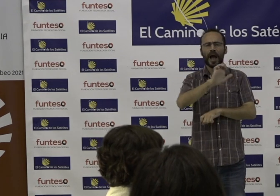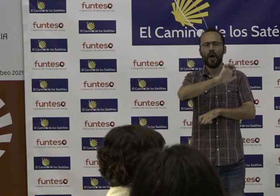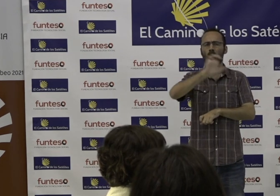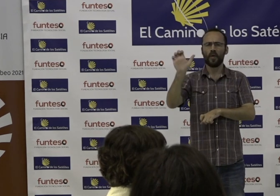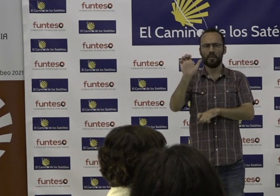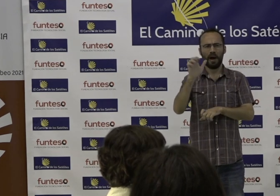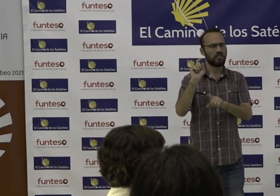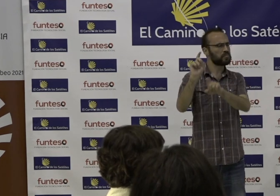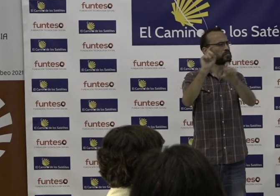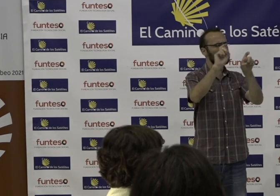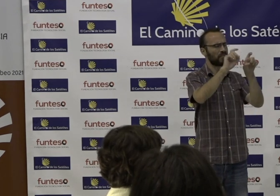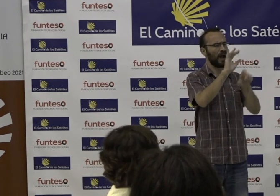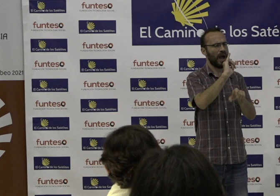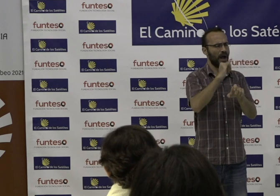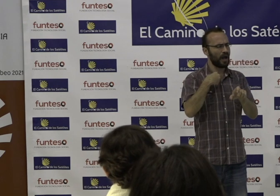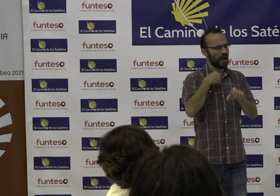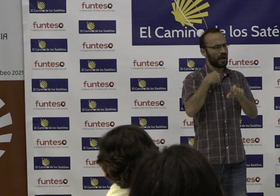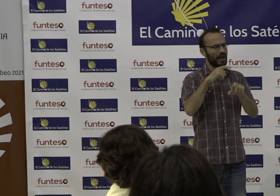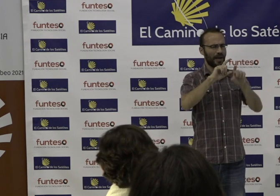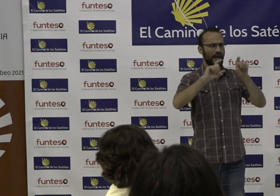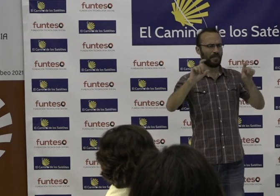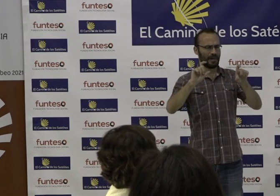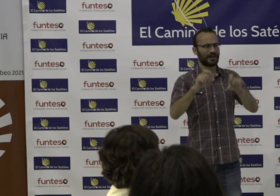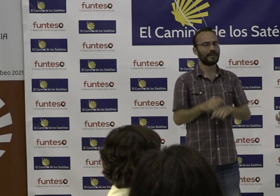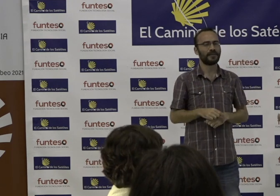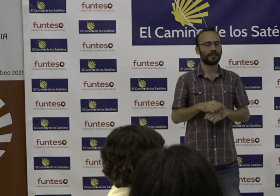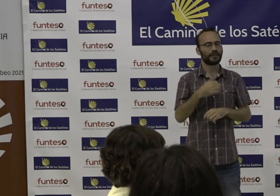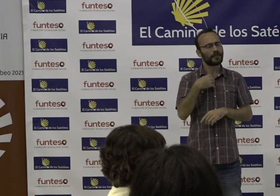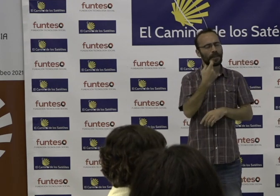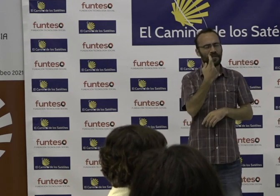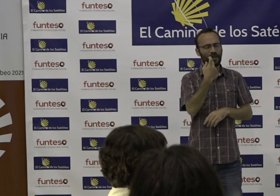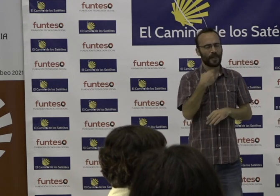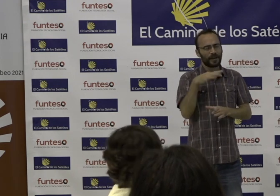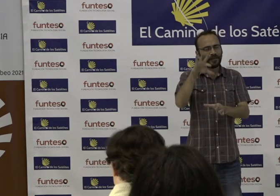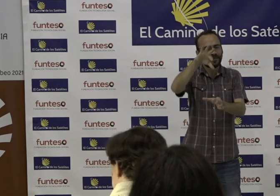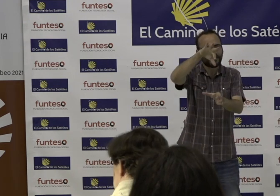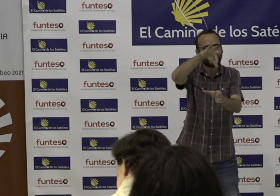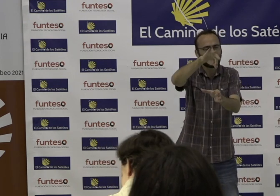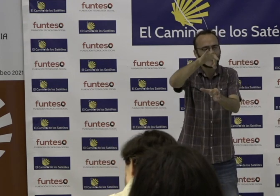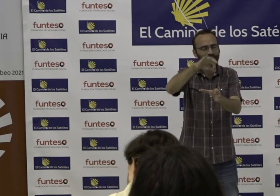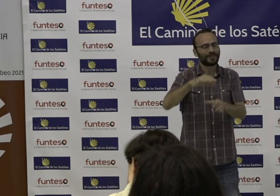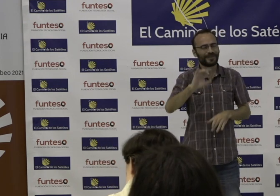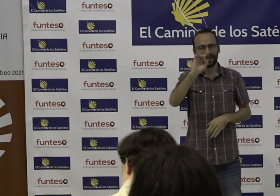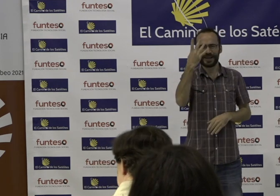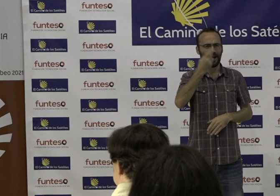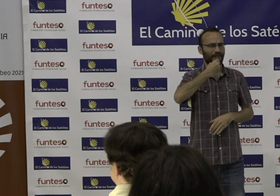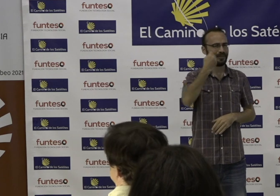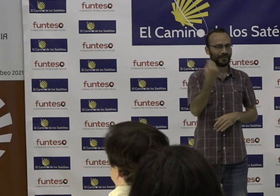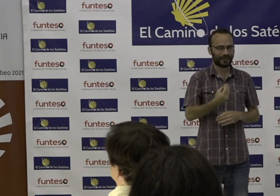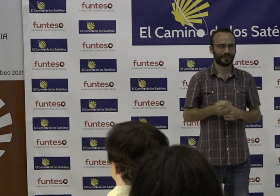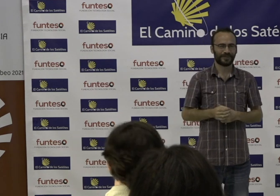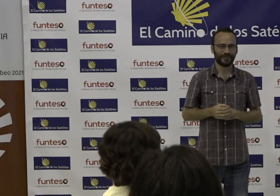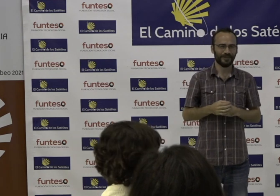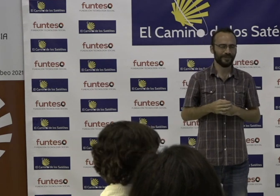nos pareció que teníamos que aportar nuestro granito de arena aquí en Galicia, ¿no? Nos pareció una idea genial.